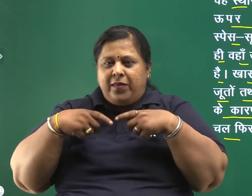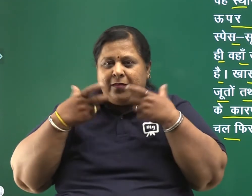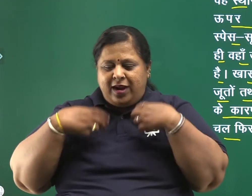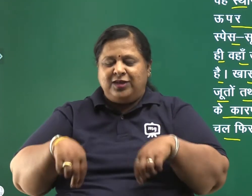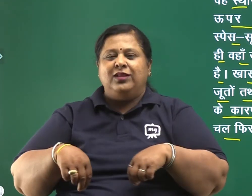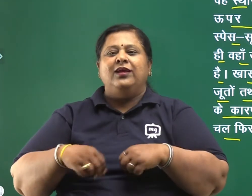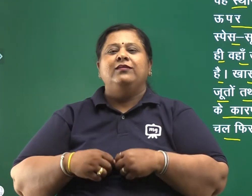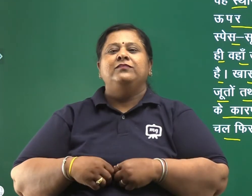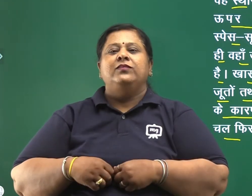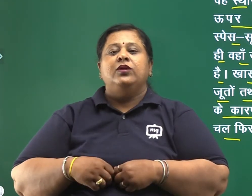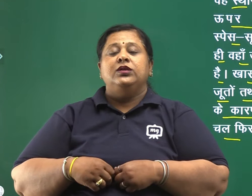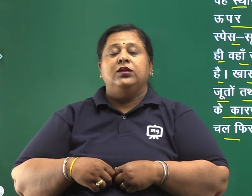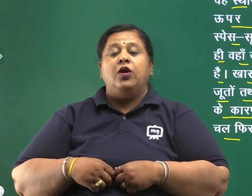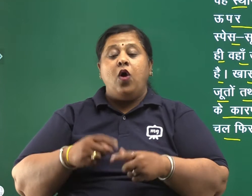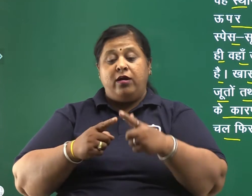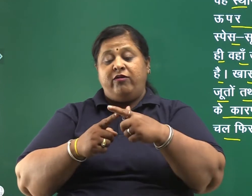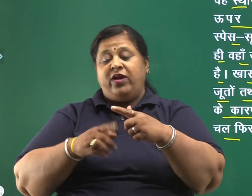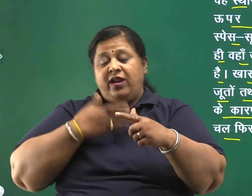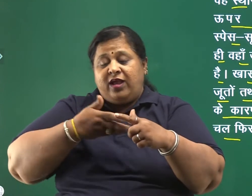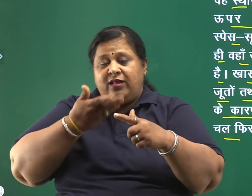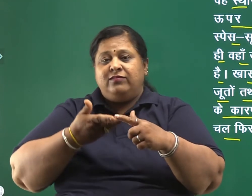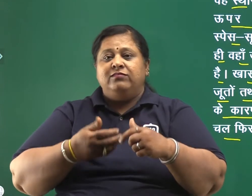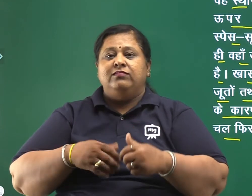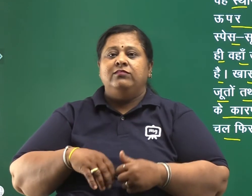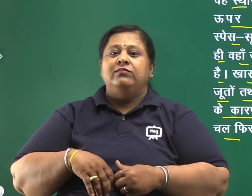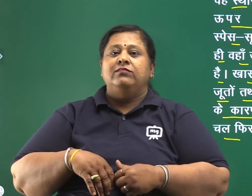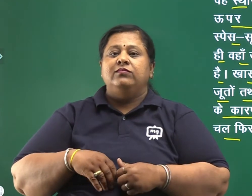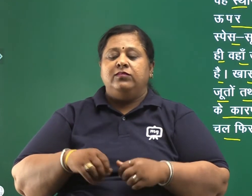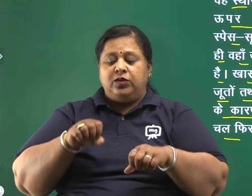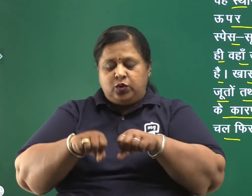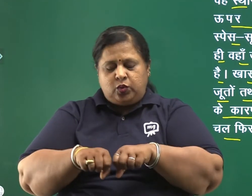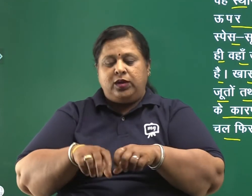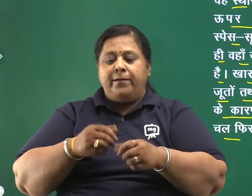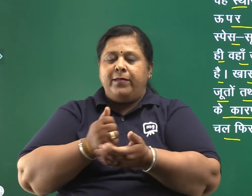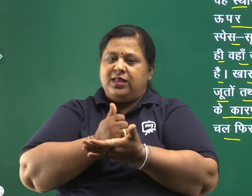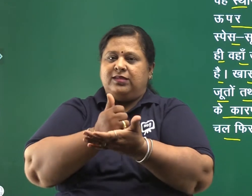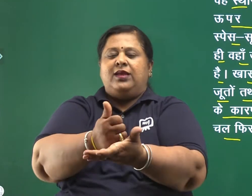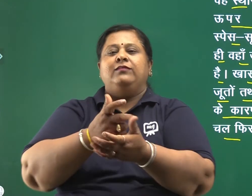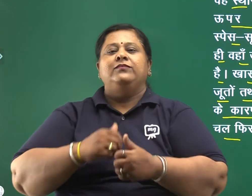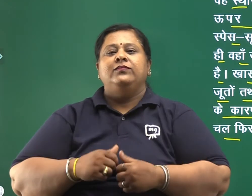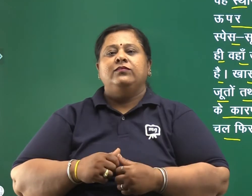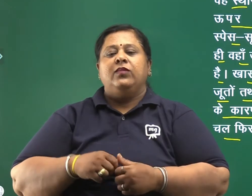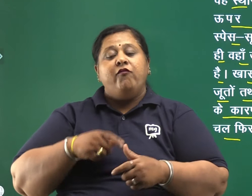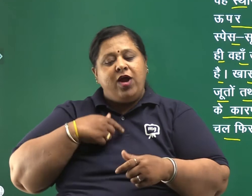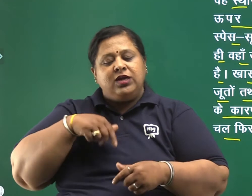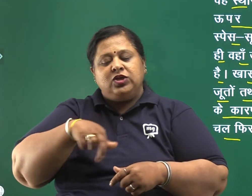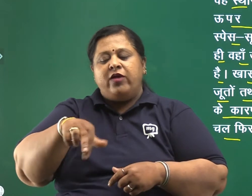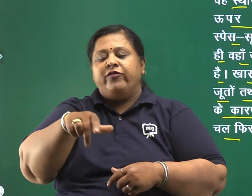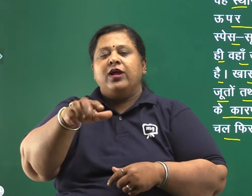हैं और प्रशिक्षण और जूतों की मदद से वहाँ चला